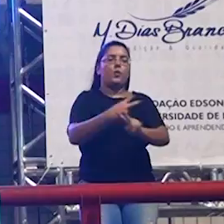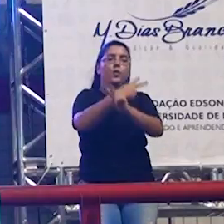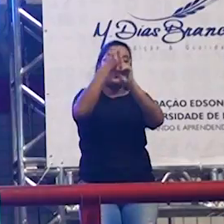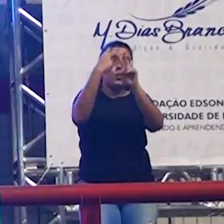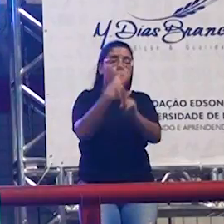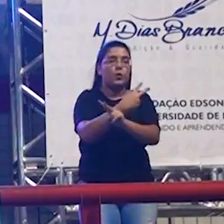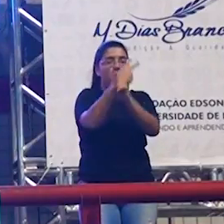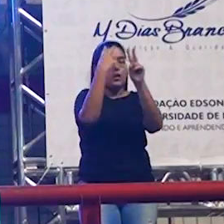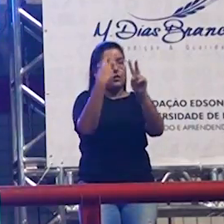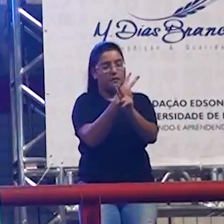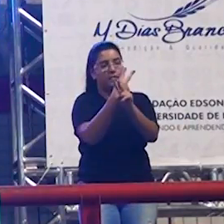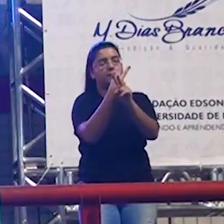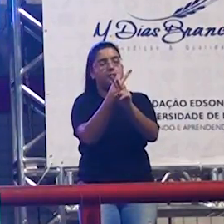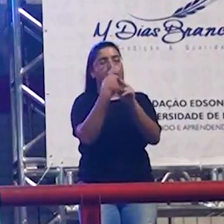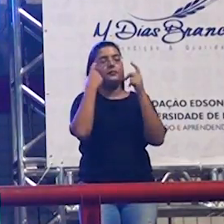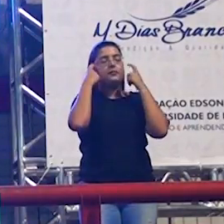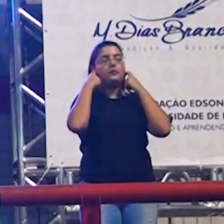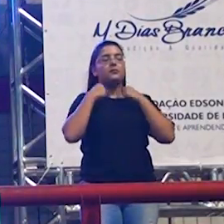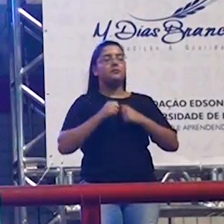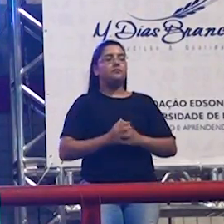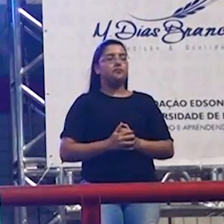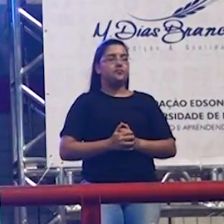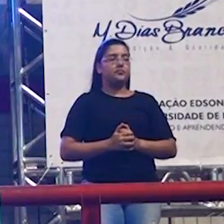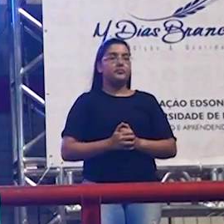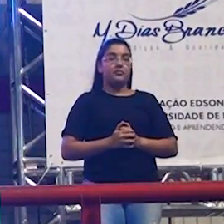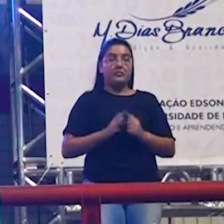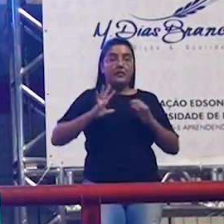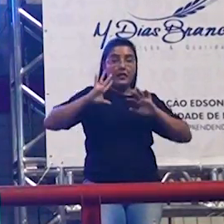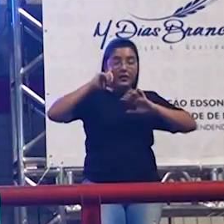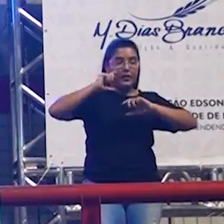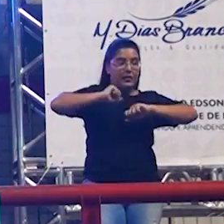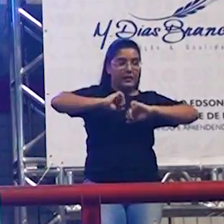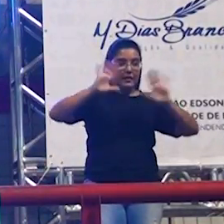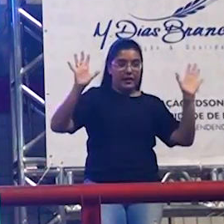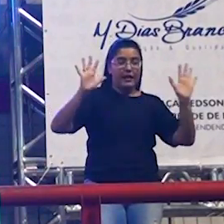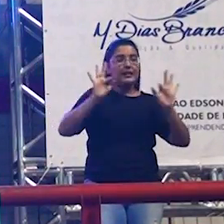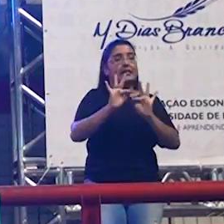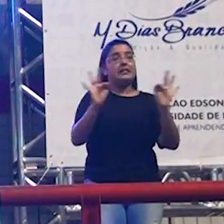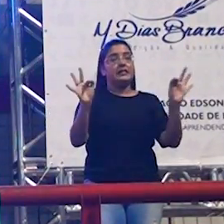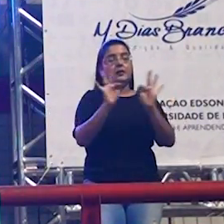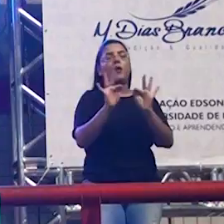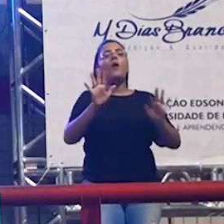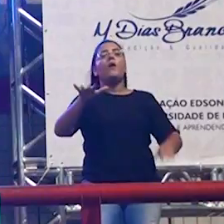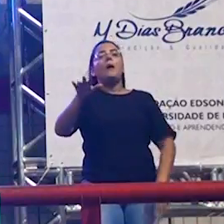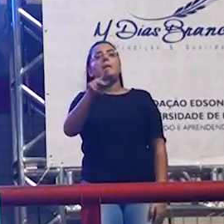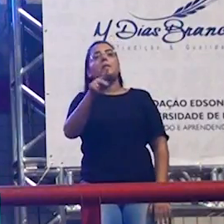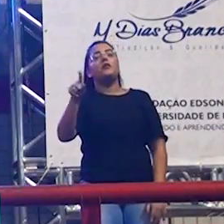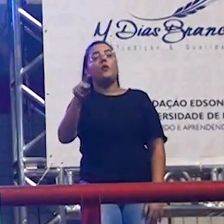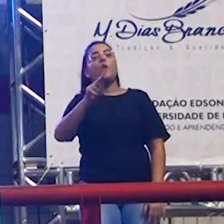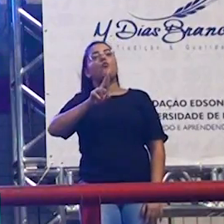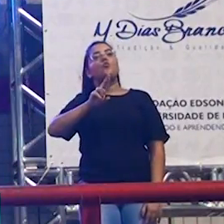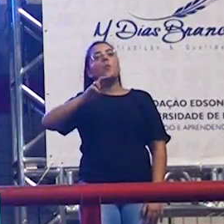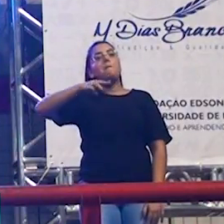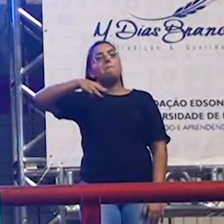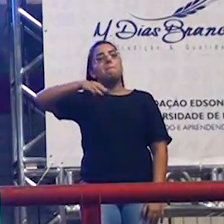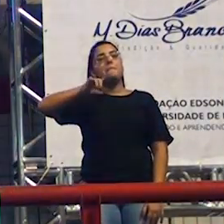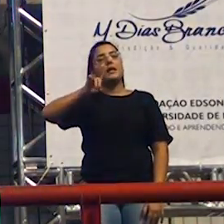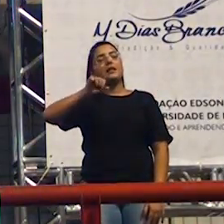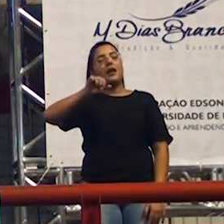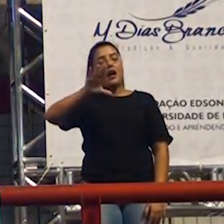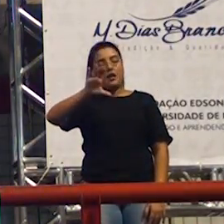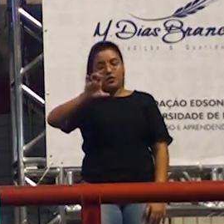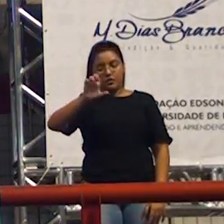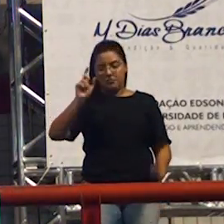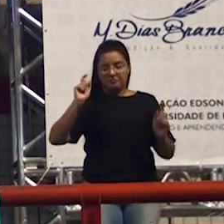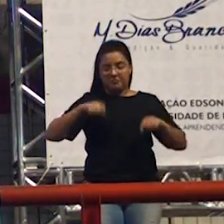maior pressão para menor pressão. Ficou claro isso? Viu como é simples? Professor, e umidade? Não dá